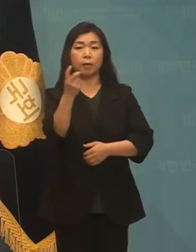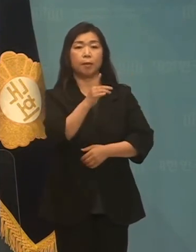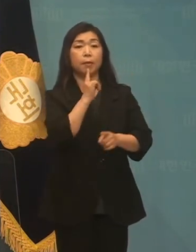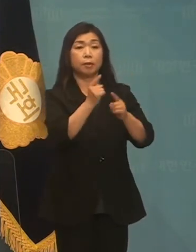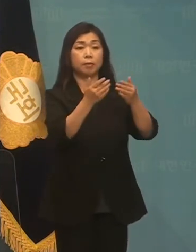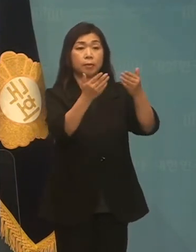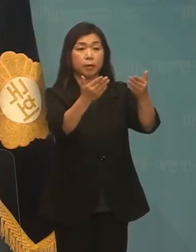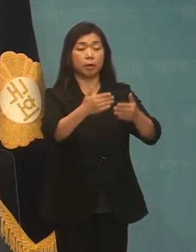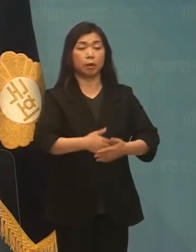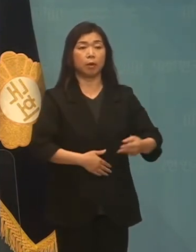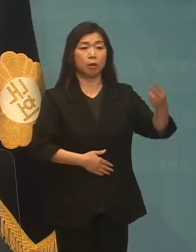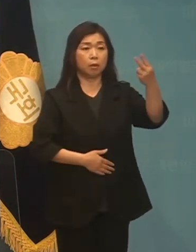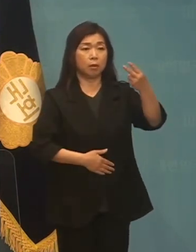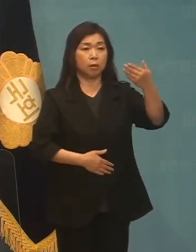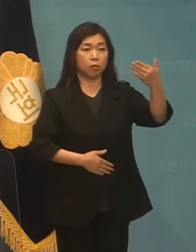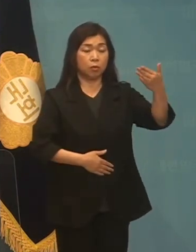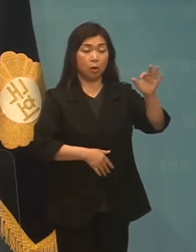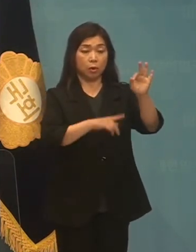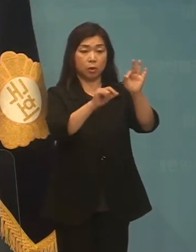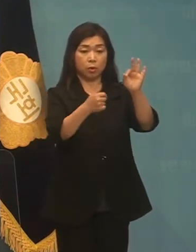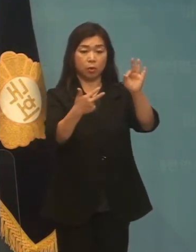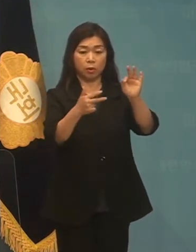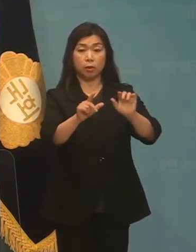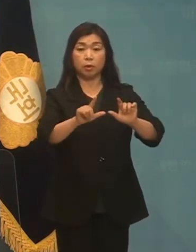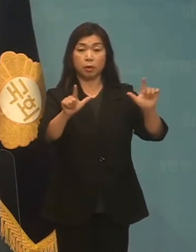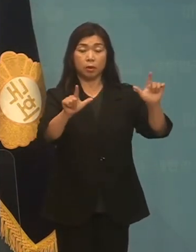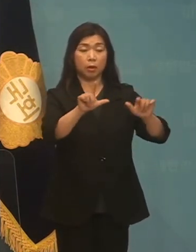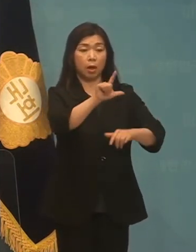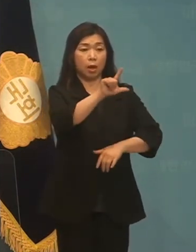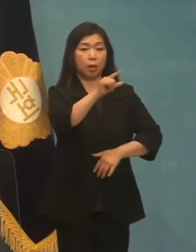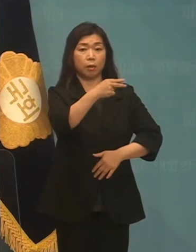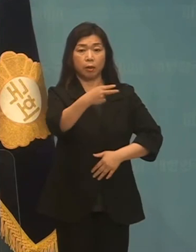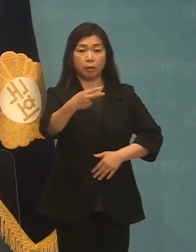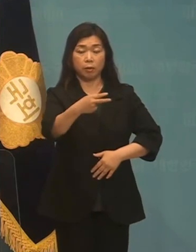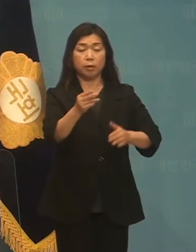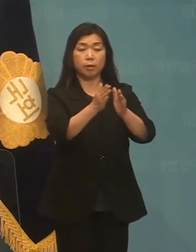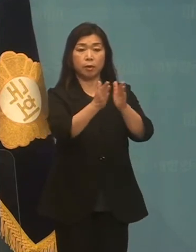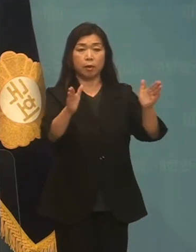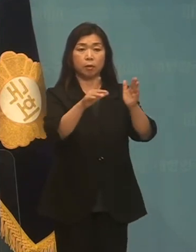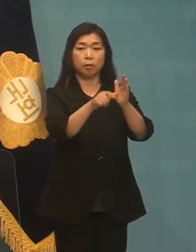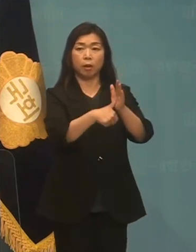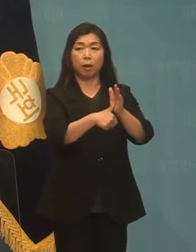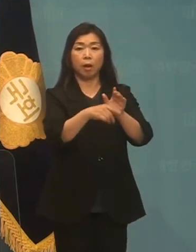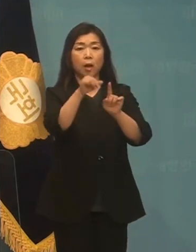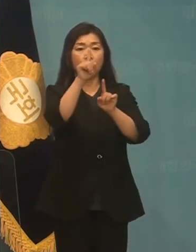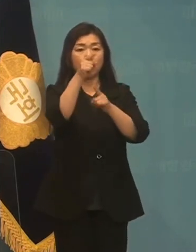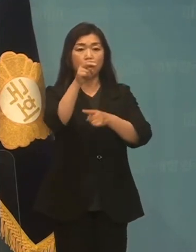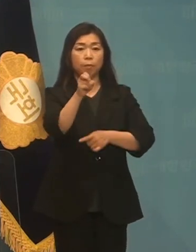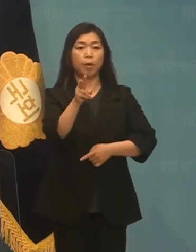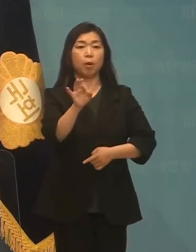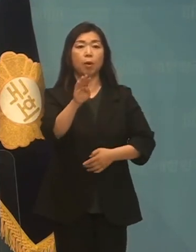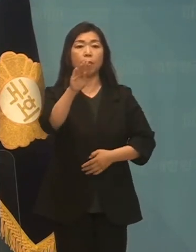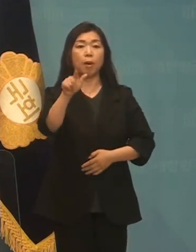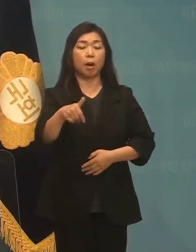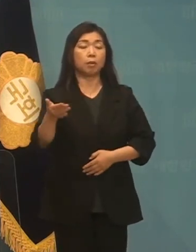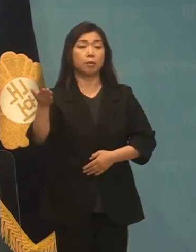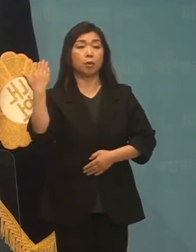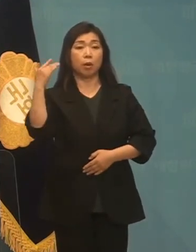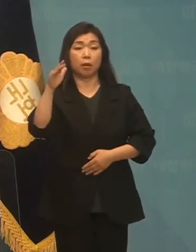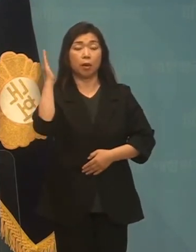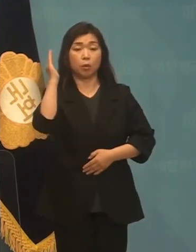말씀드리겠습니다. 2009년 10월 7일 LH 출범식에서 이명박 전